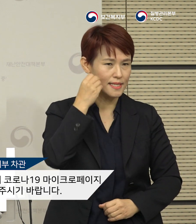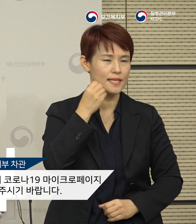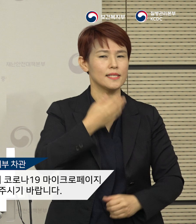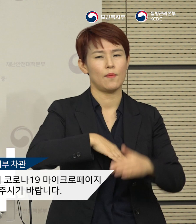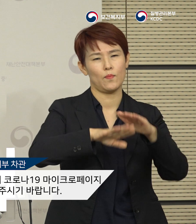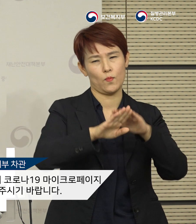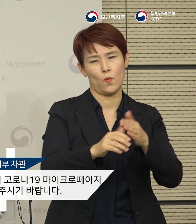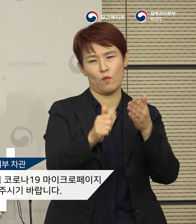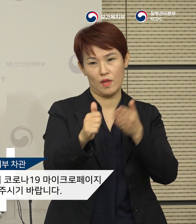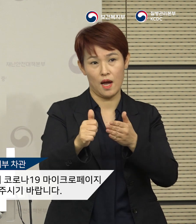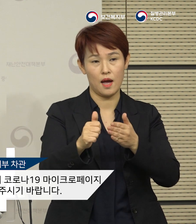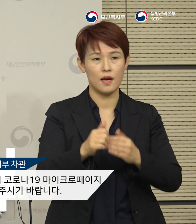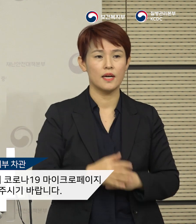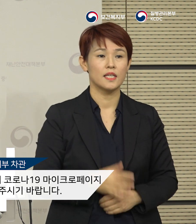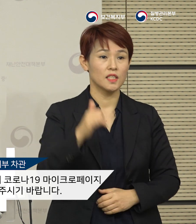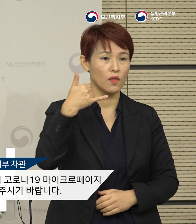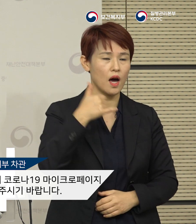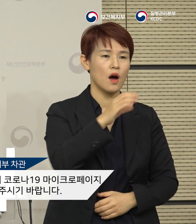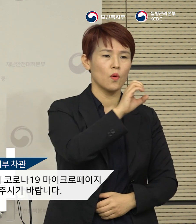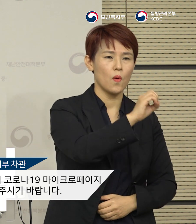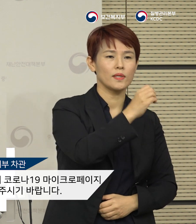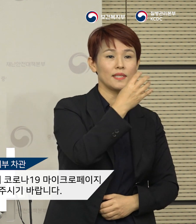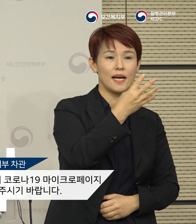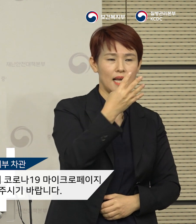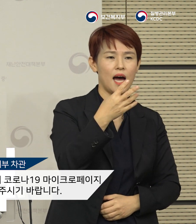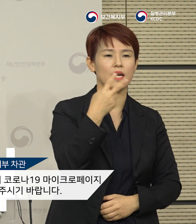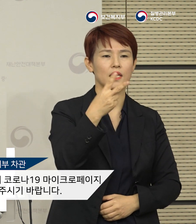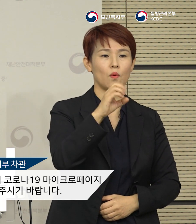등을 참고하시거나 전화